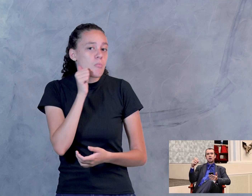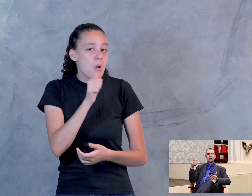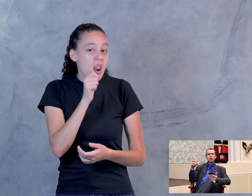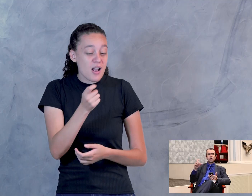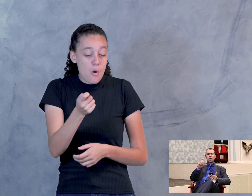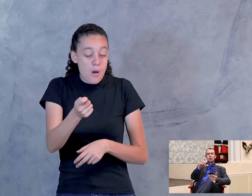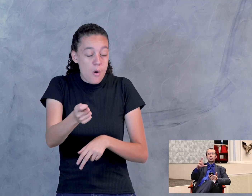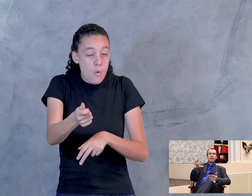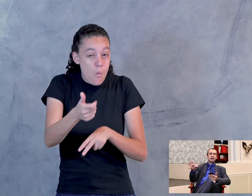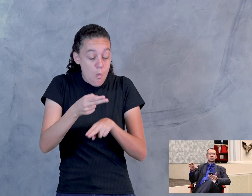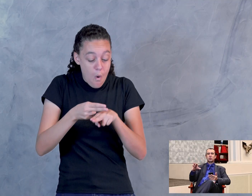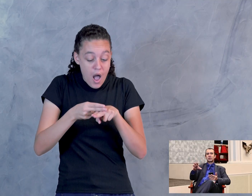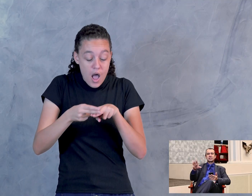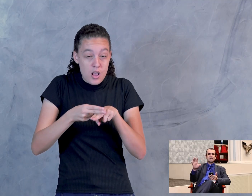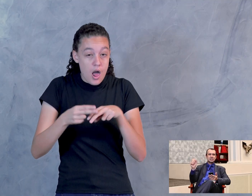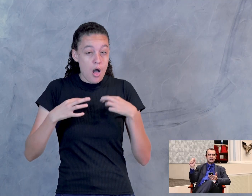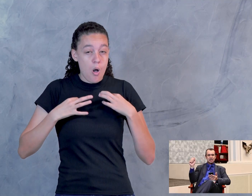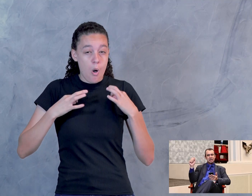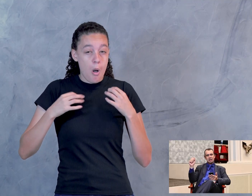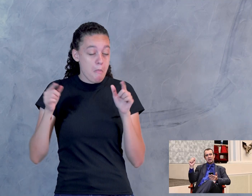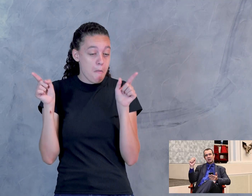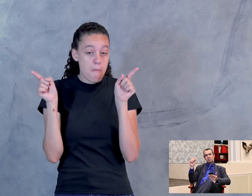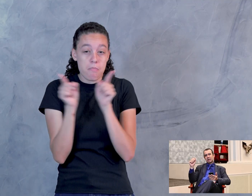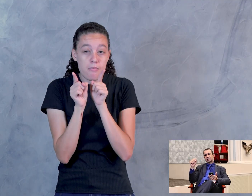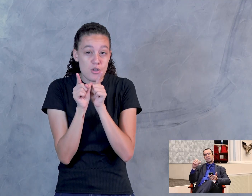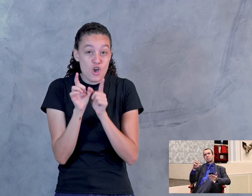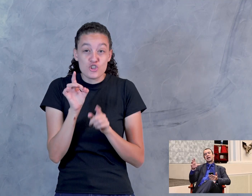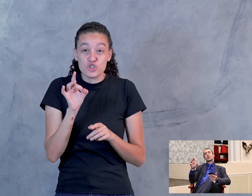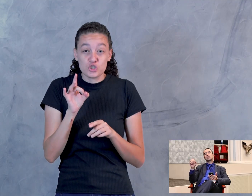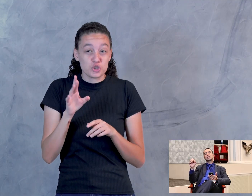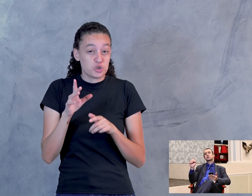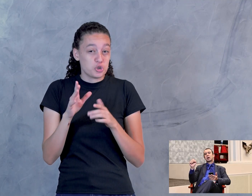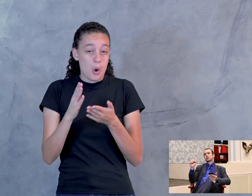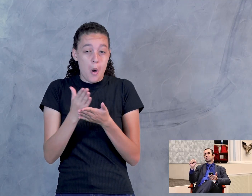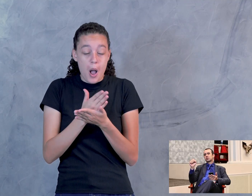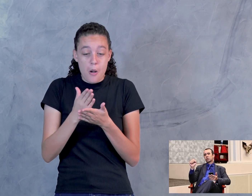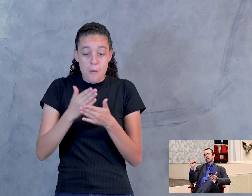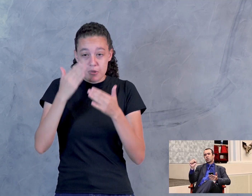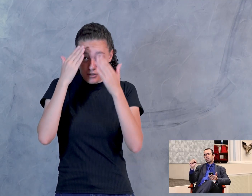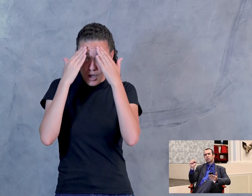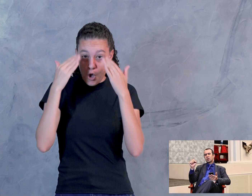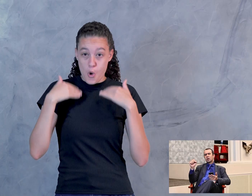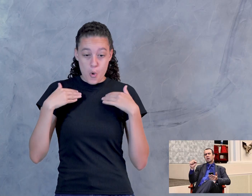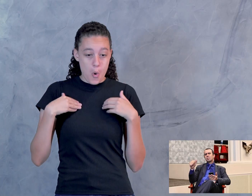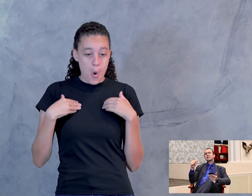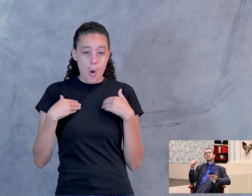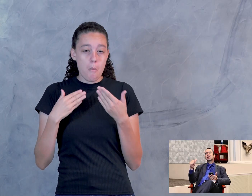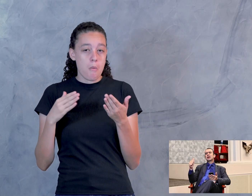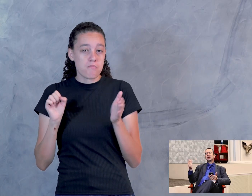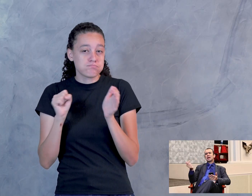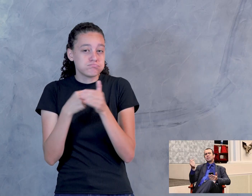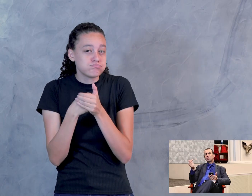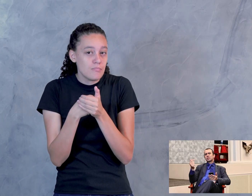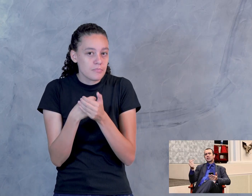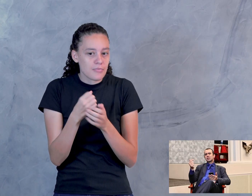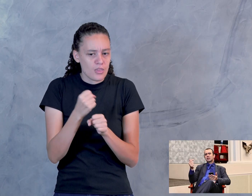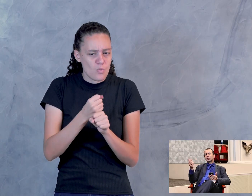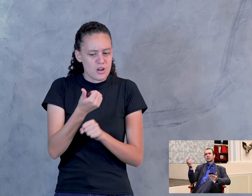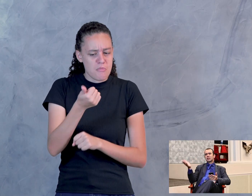mulheres nuas com pequenas coisinhas aí para tampar algumas partes do seu corpo? Mas